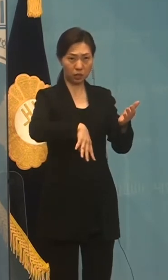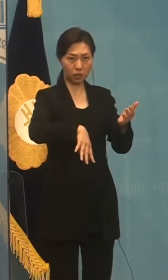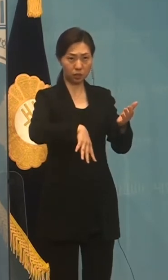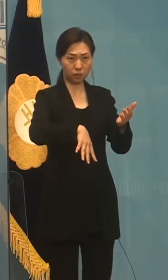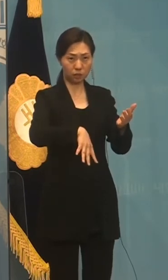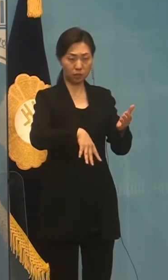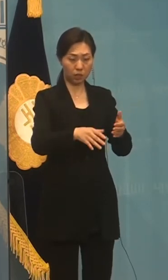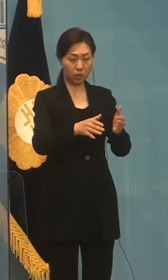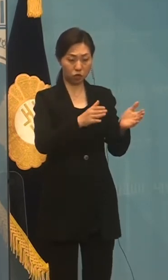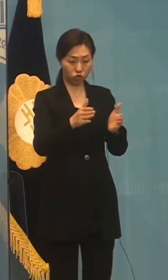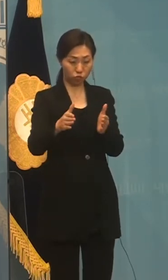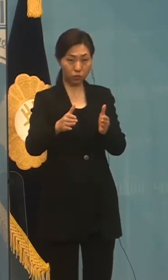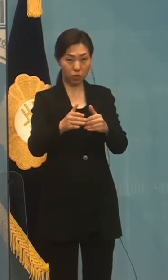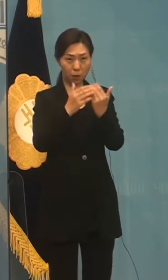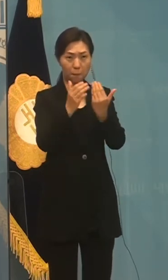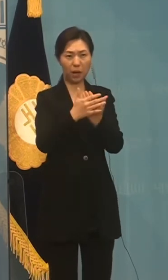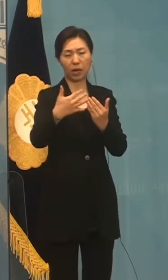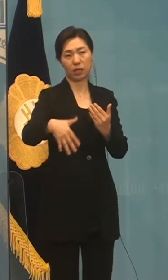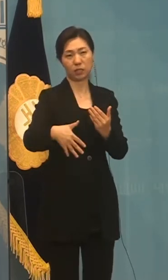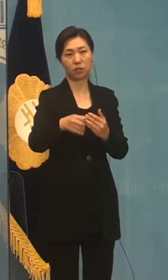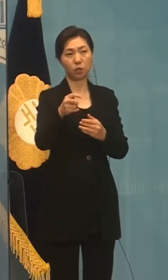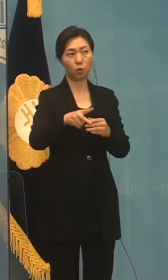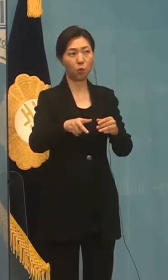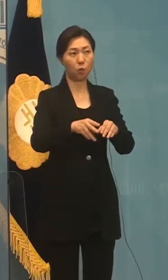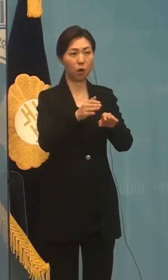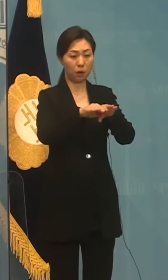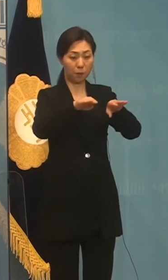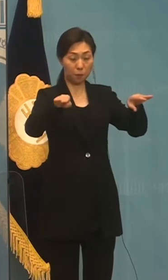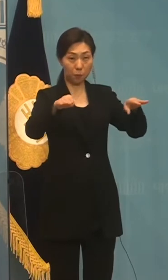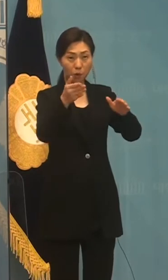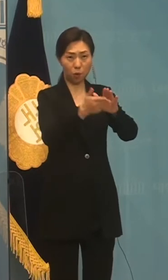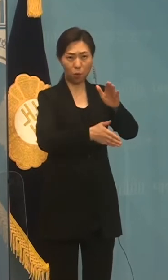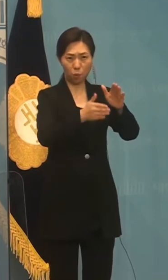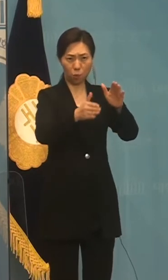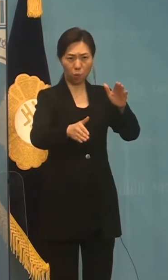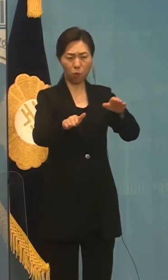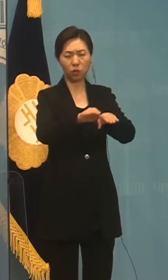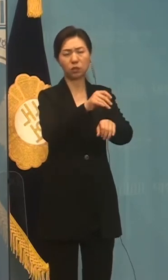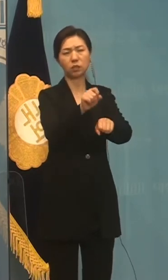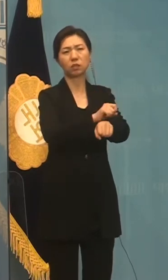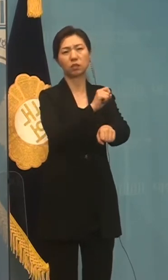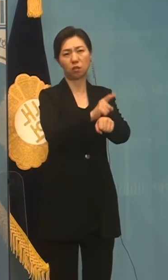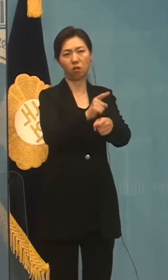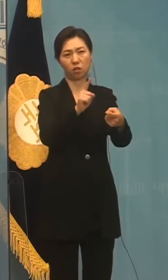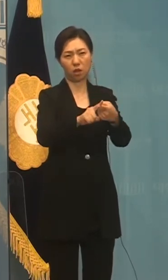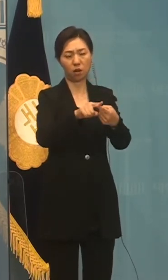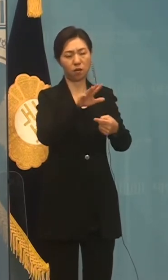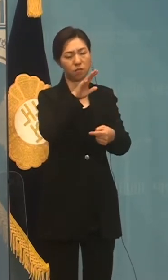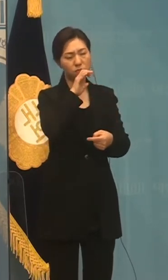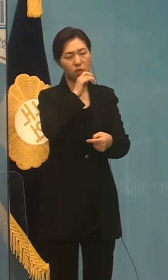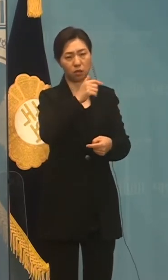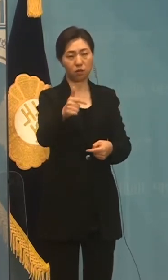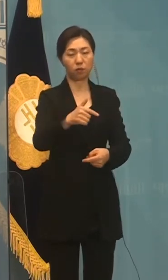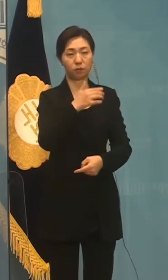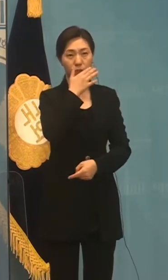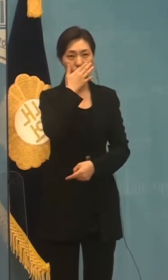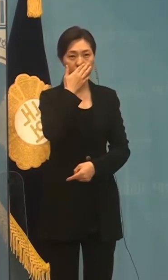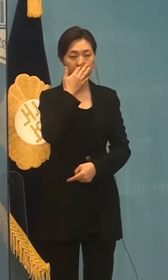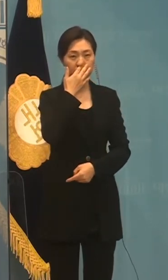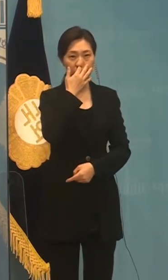못한 상황이고 형평성 차원에서 많은 문제들도 제기되고 있습니다. 또한